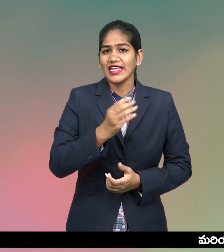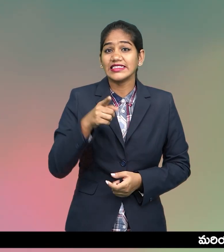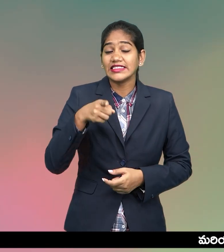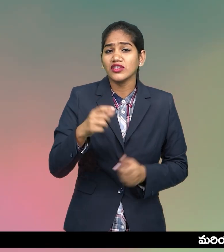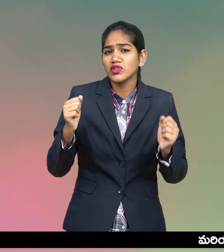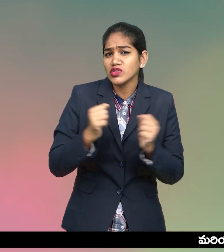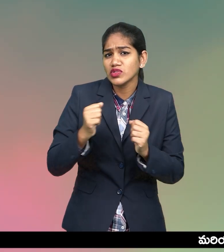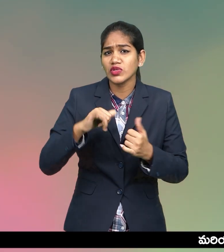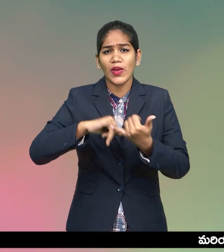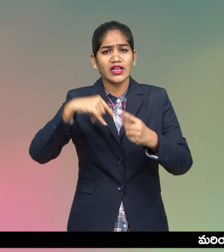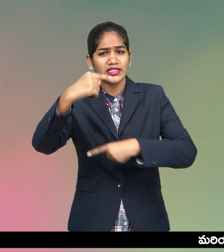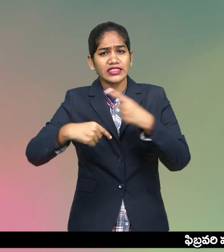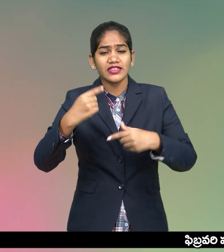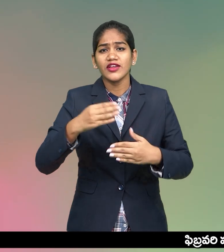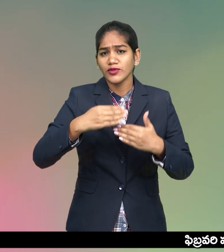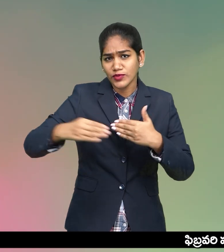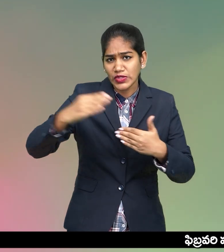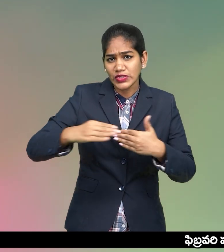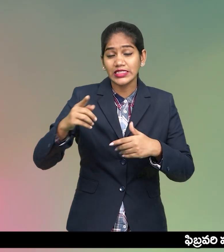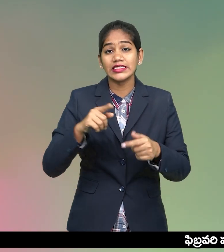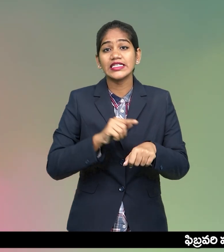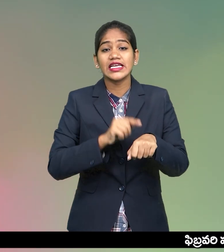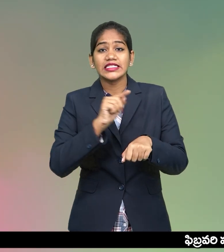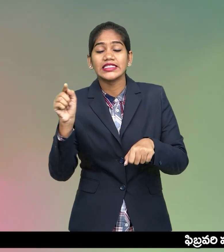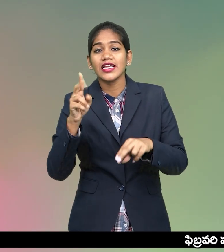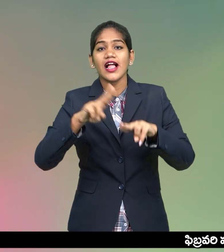మరియు ఈ చల్లని సీజన్ ఫిబ్రవరి వరకు కొనసాగుతుంది.